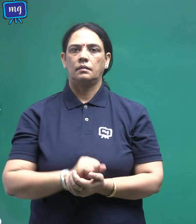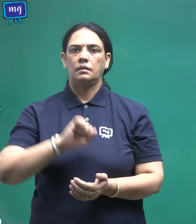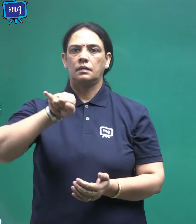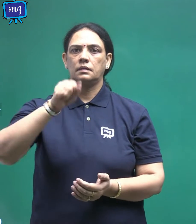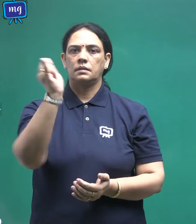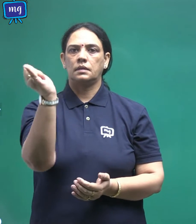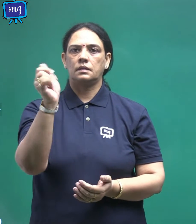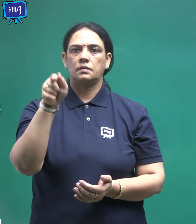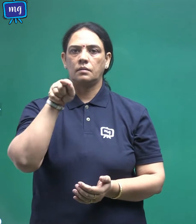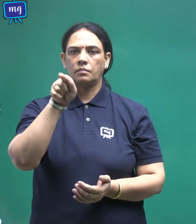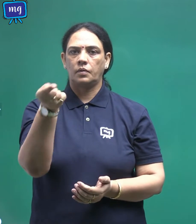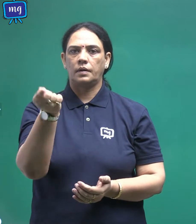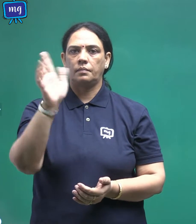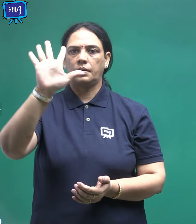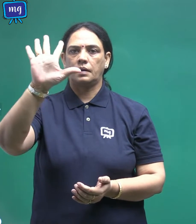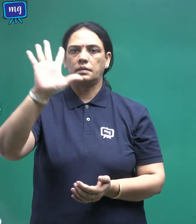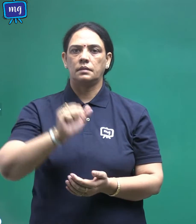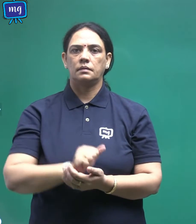6.5